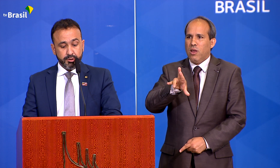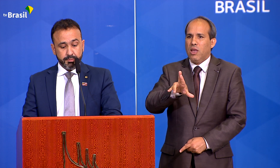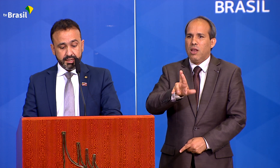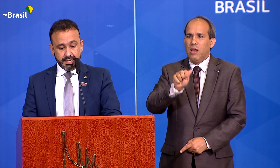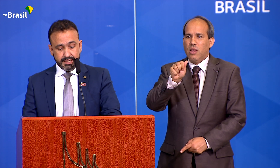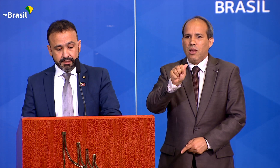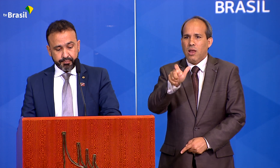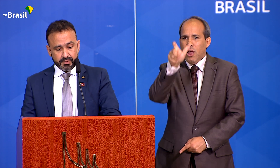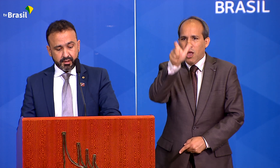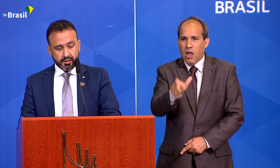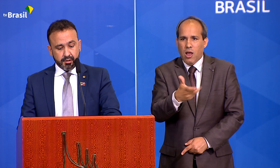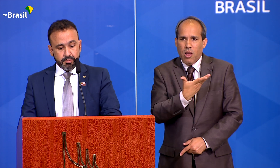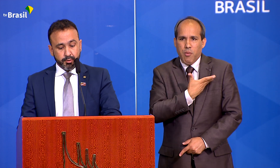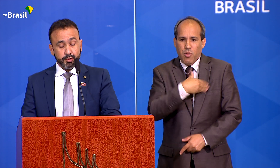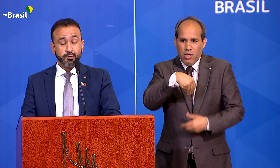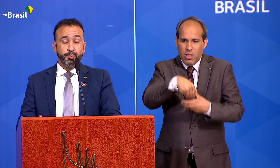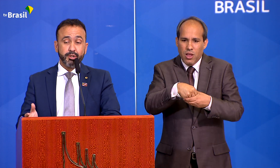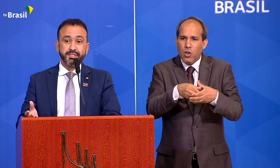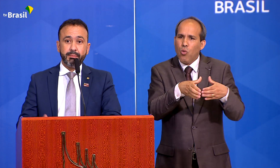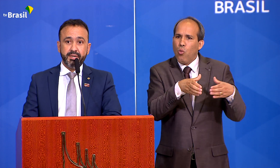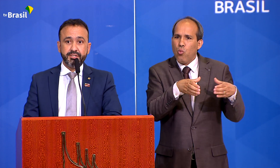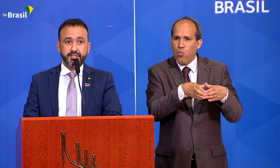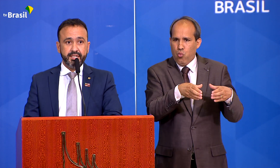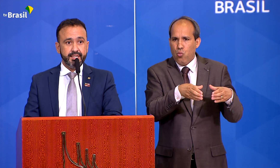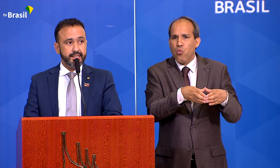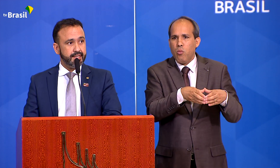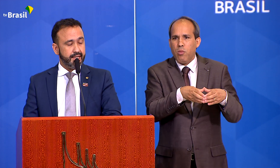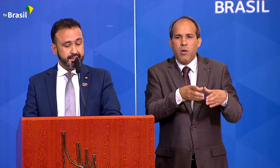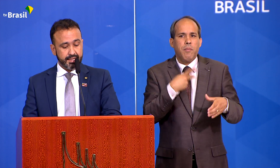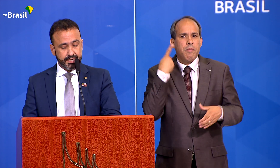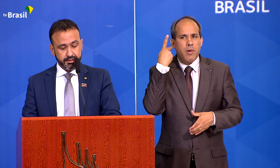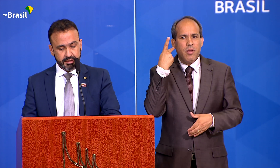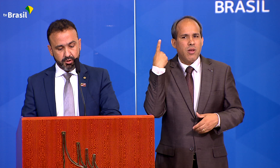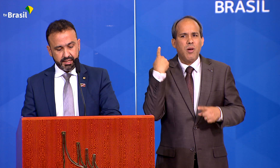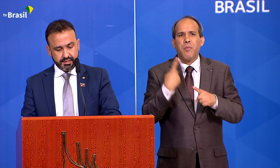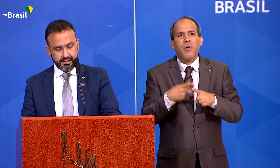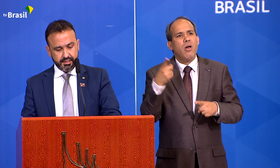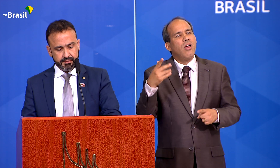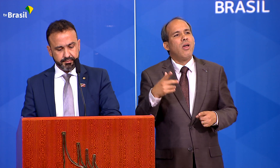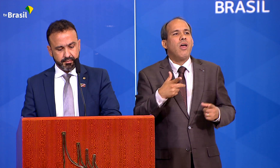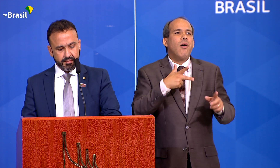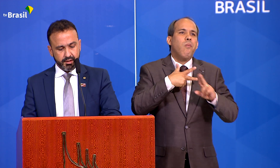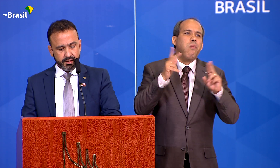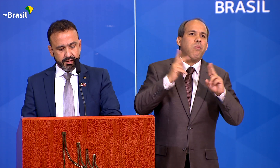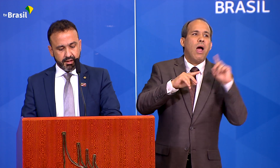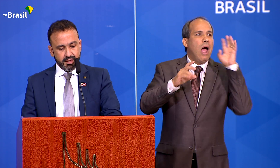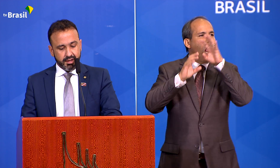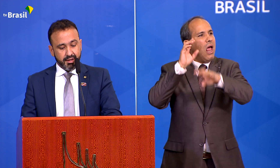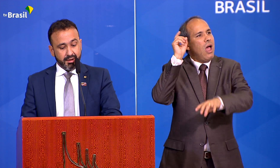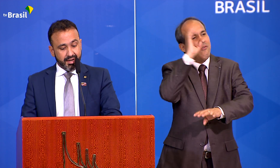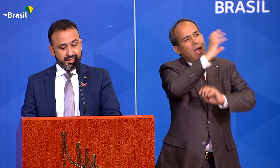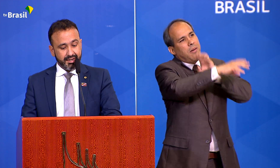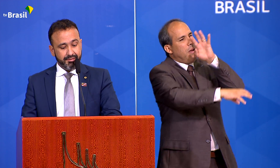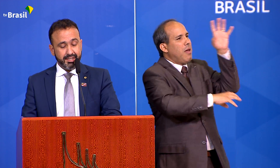o nosso amigo de bancada por supostamente ter atacado a democracia